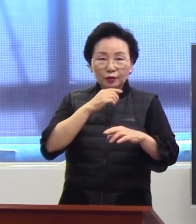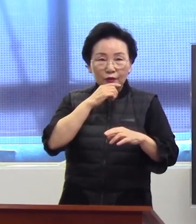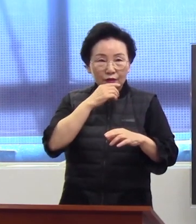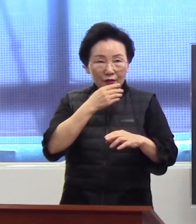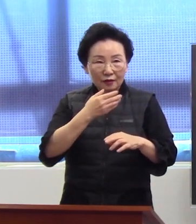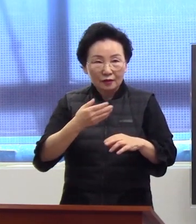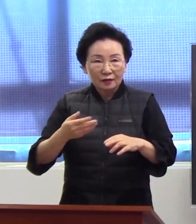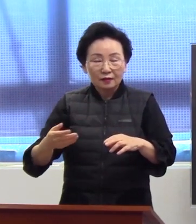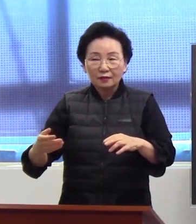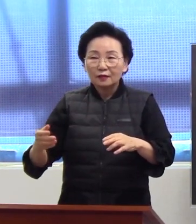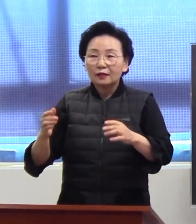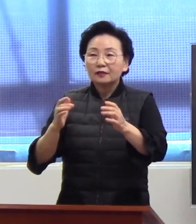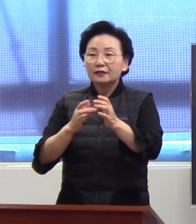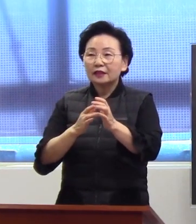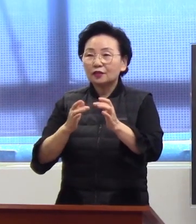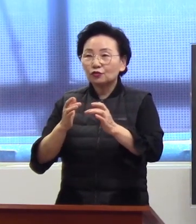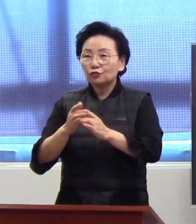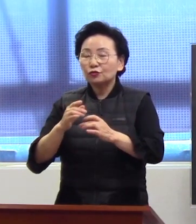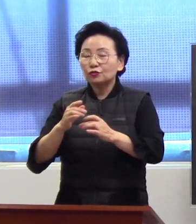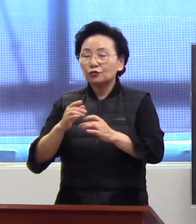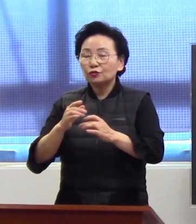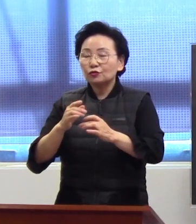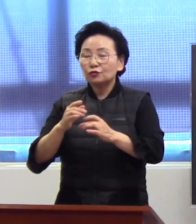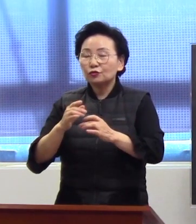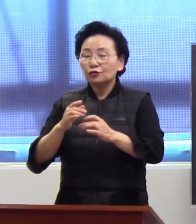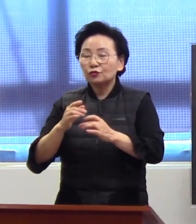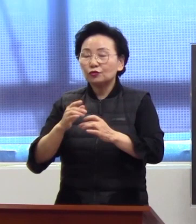보혈 예수